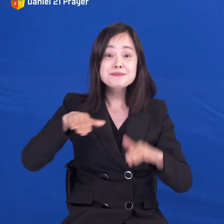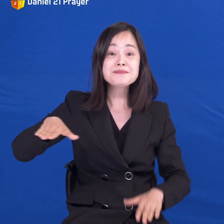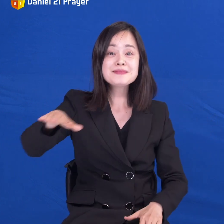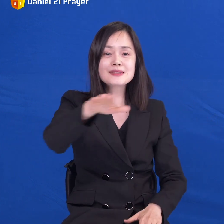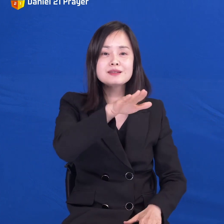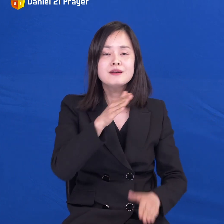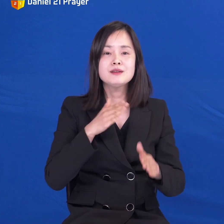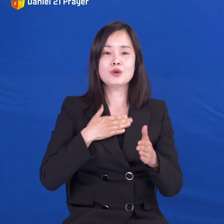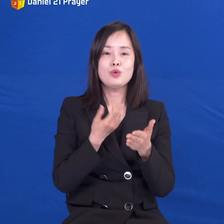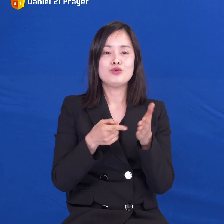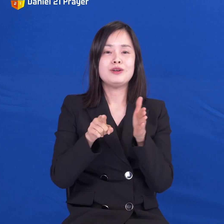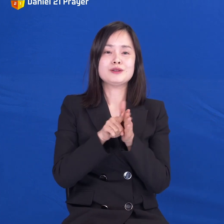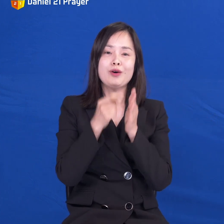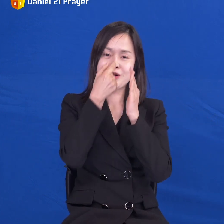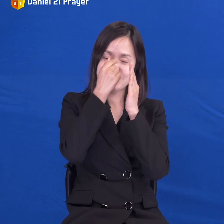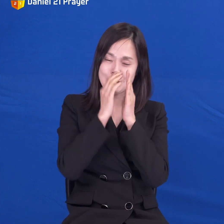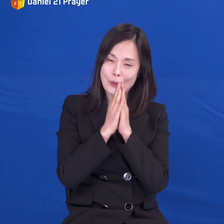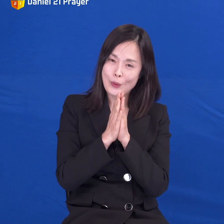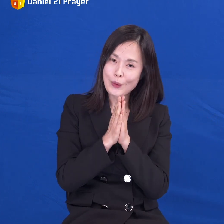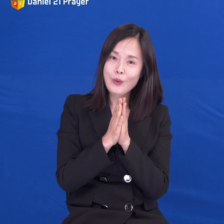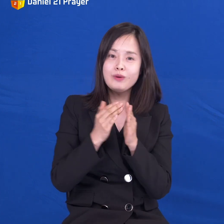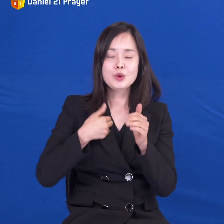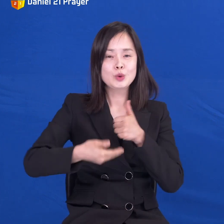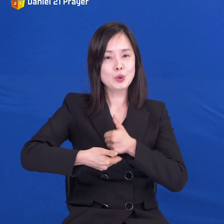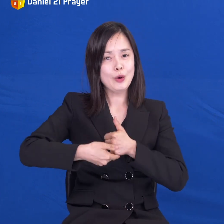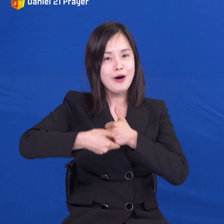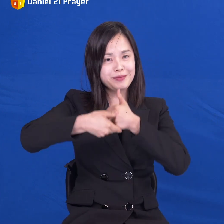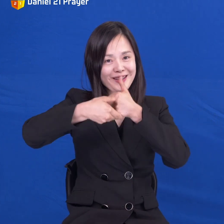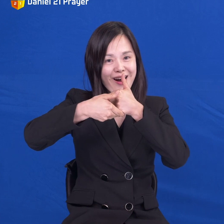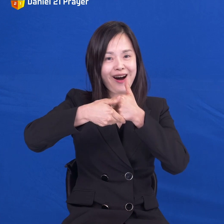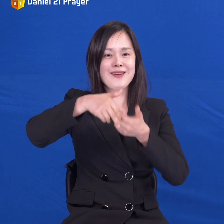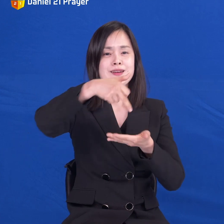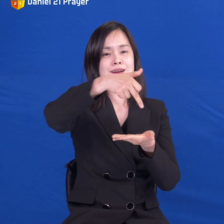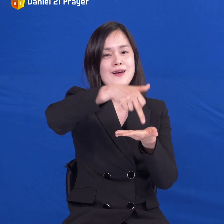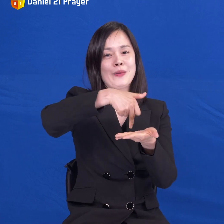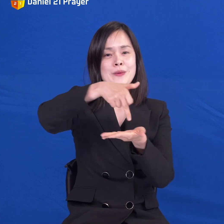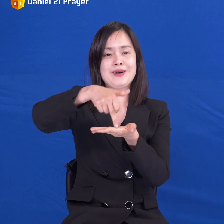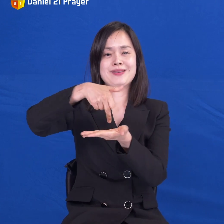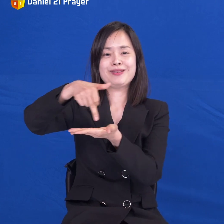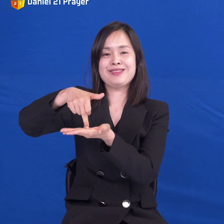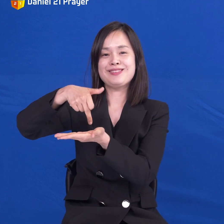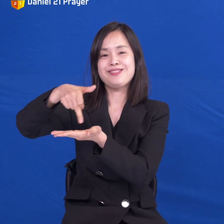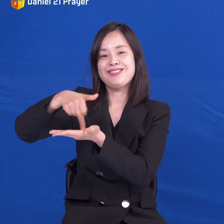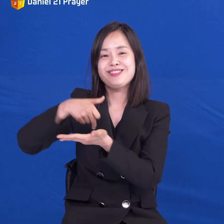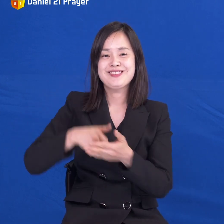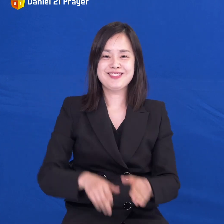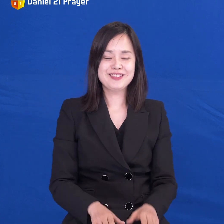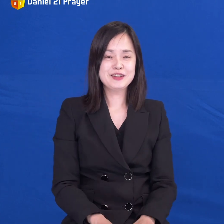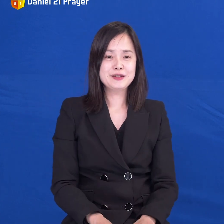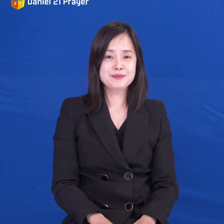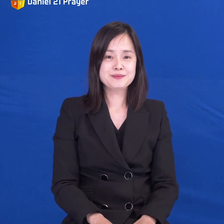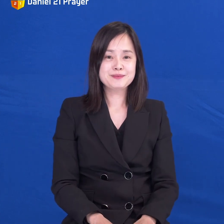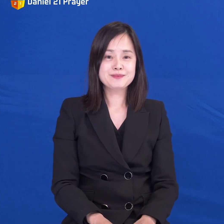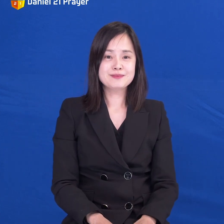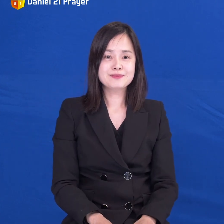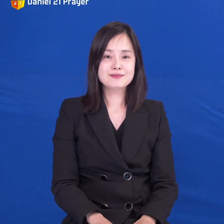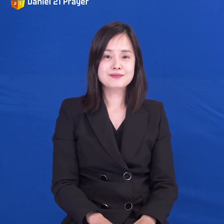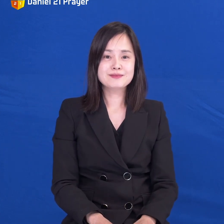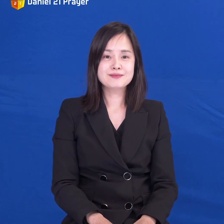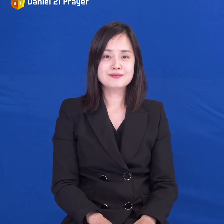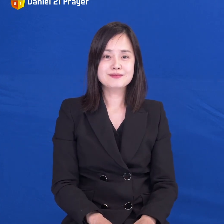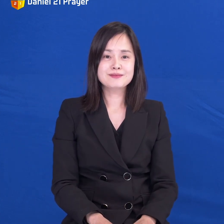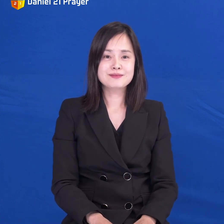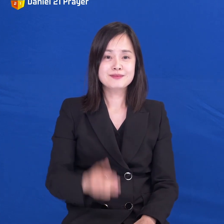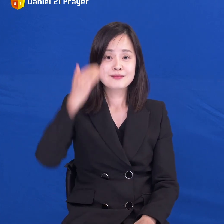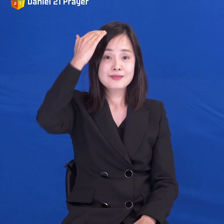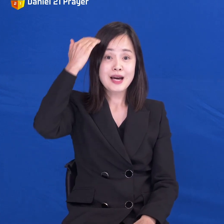기도합니다, 격려합니다 하는 메시지들을 보내주셨습니다. 한국에서만 이 데니엘 기도회가